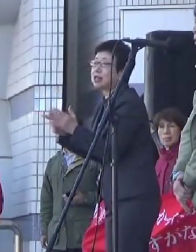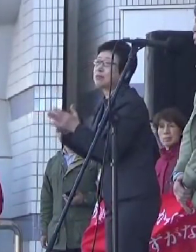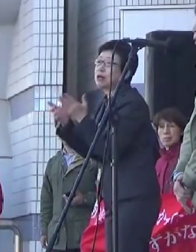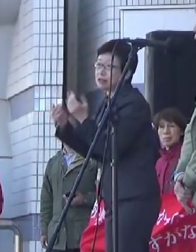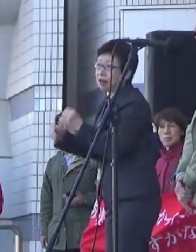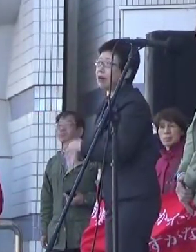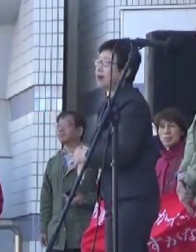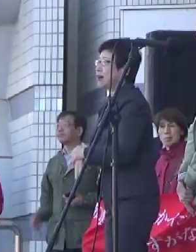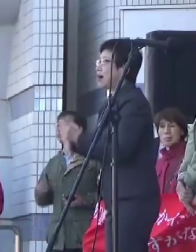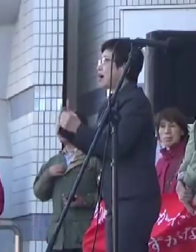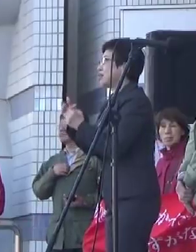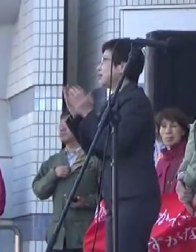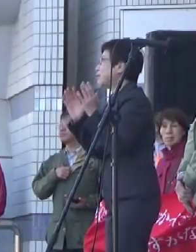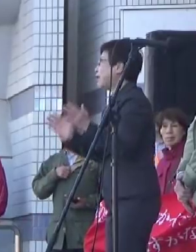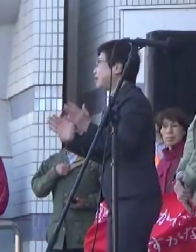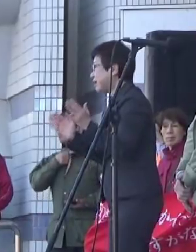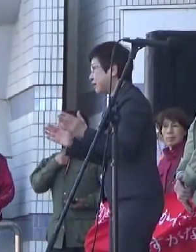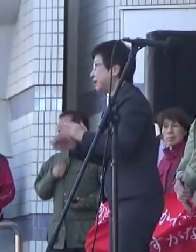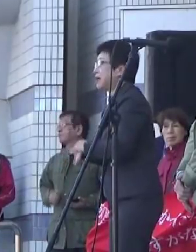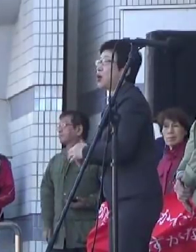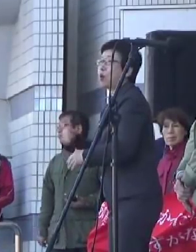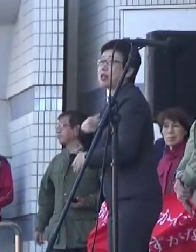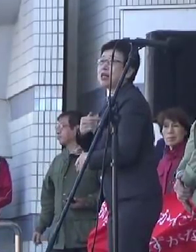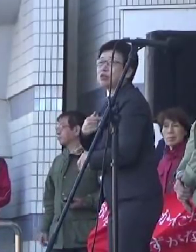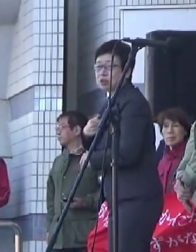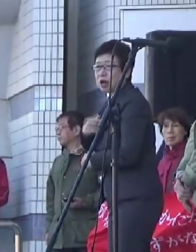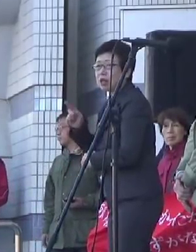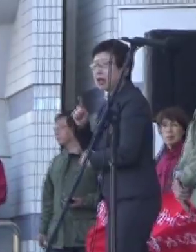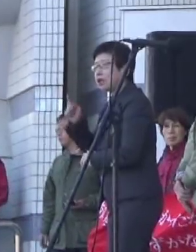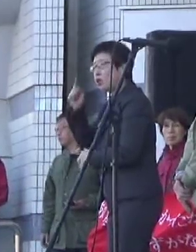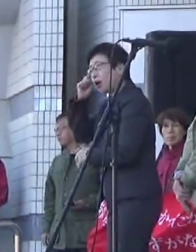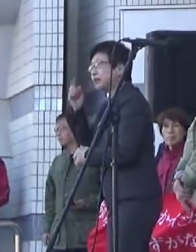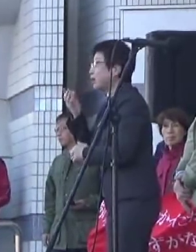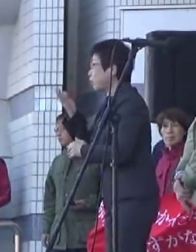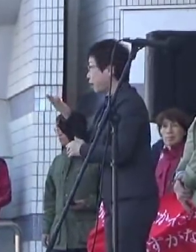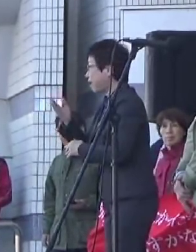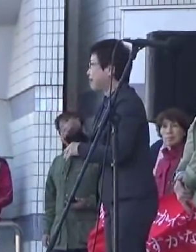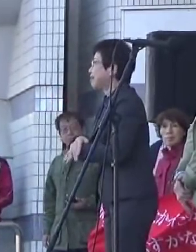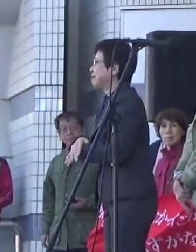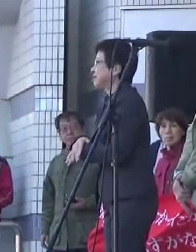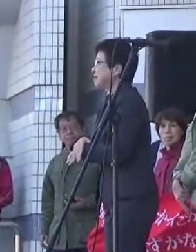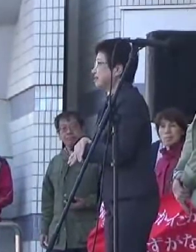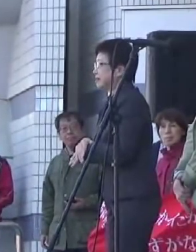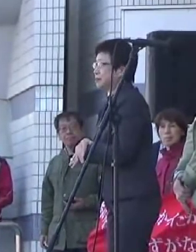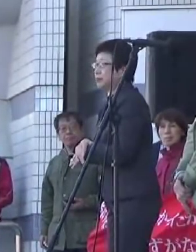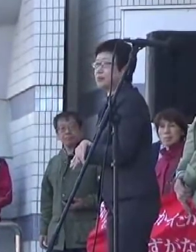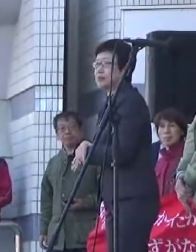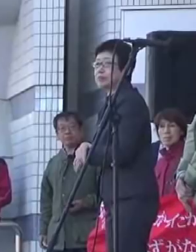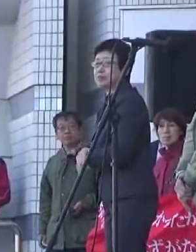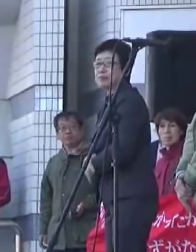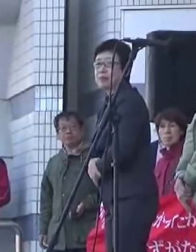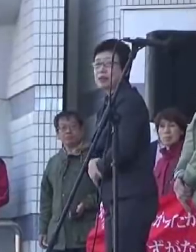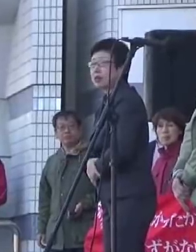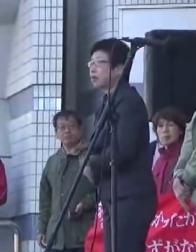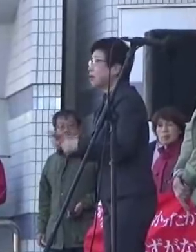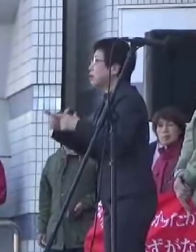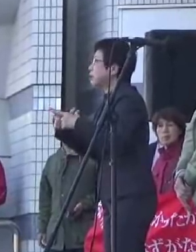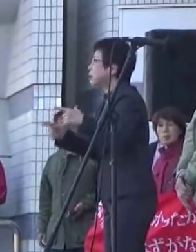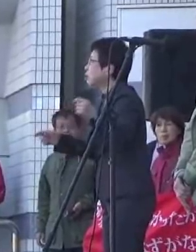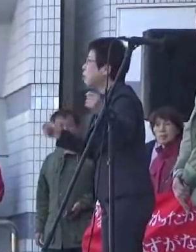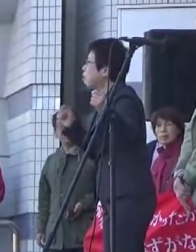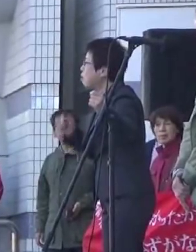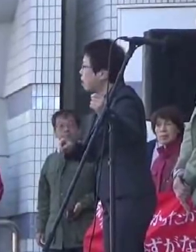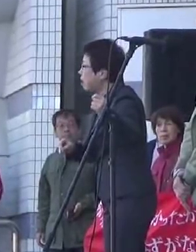。この8年の間に私が何を感じていたかと申しますと、日本